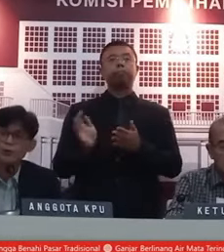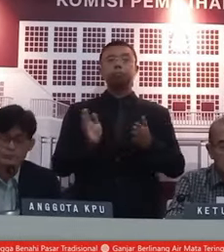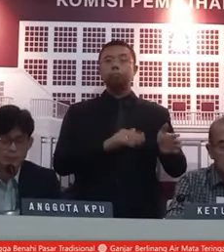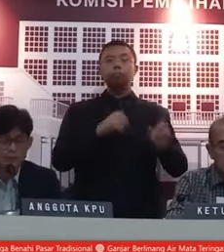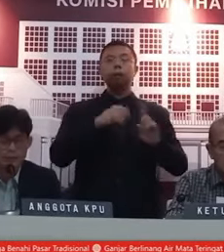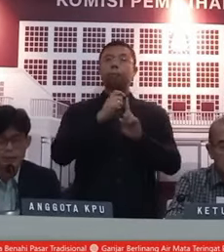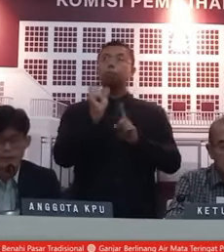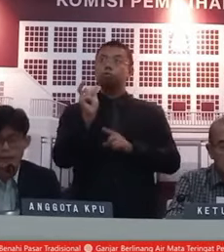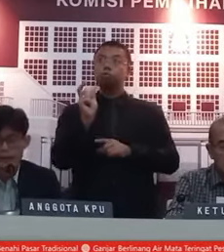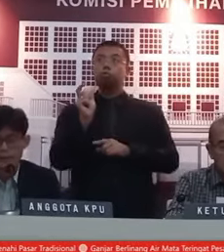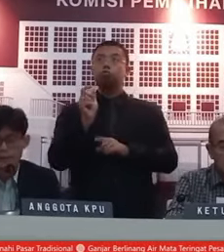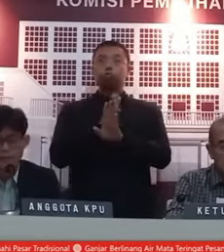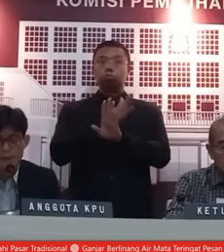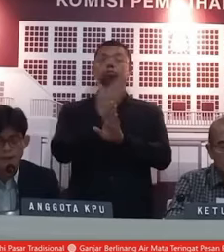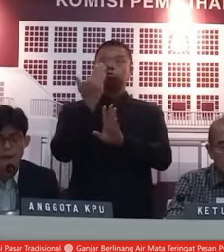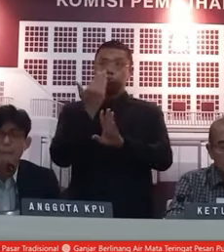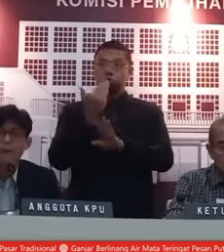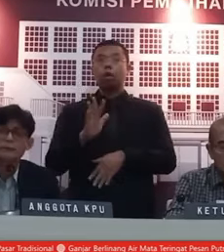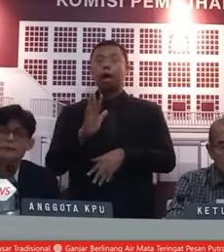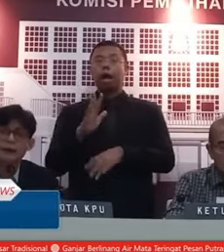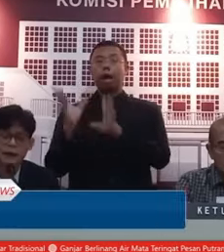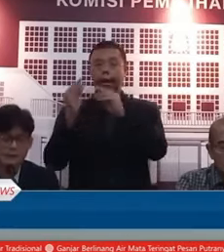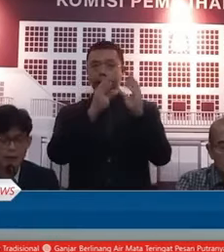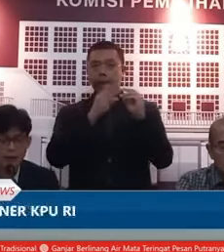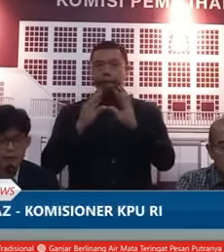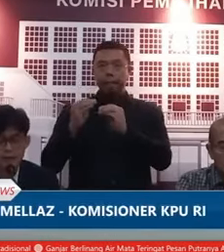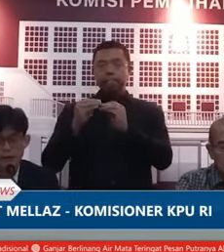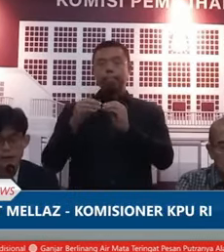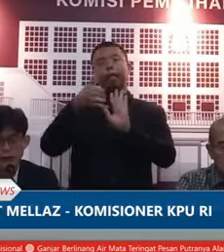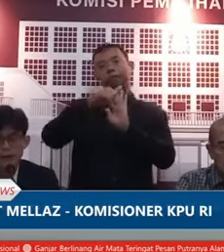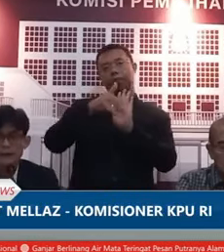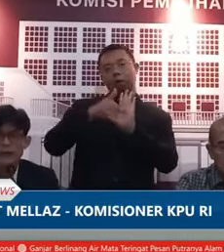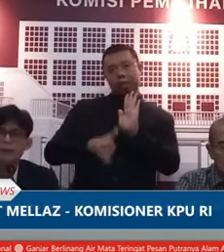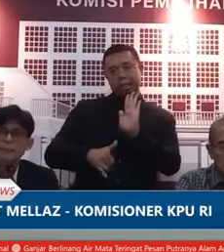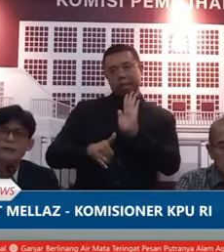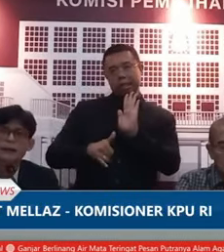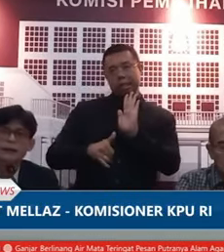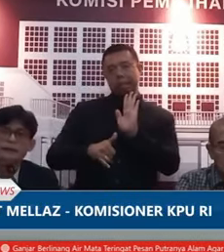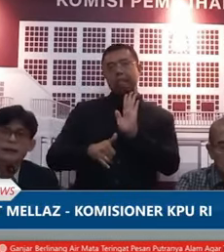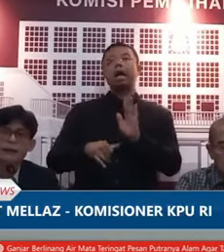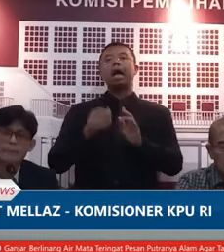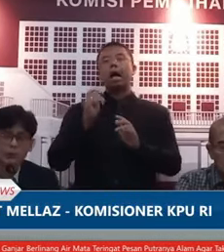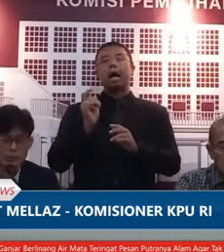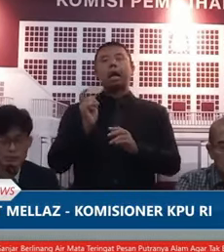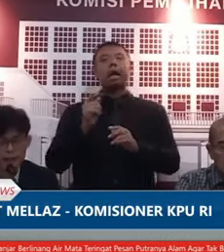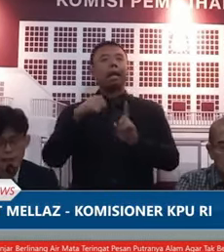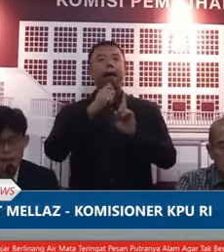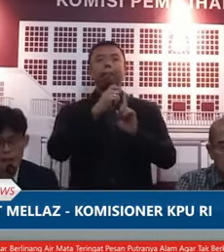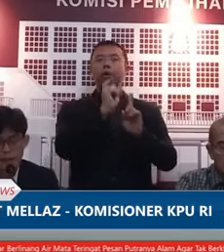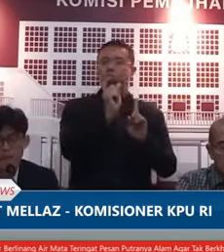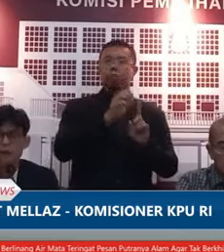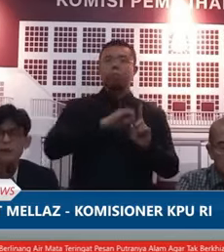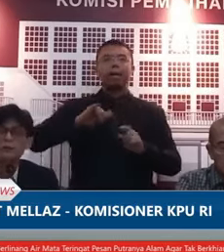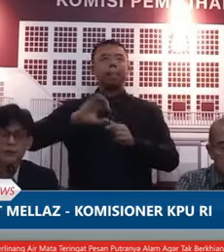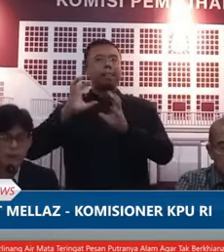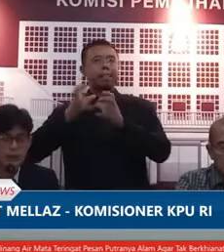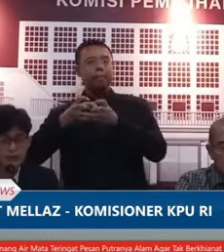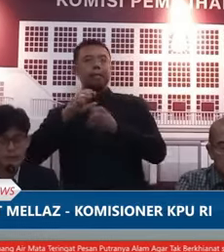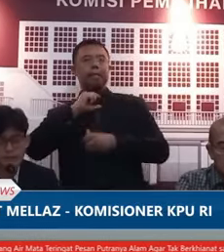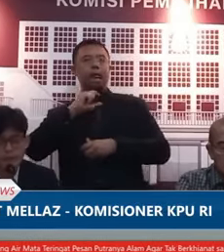KPU juga sebelumnya sudah menggelar beberapa rapat, baik evaluasi yang melibatkan antara KPU dengan tim